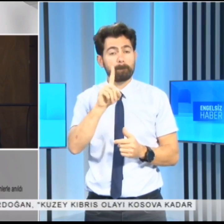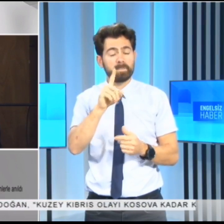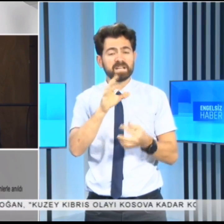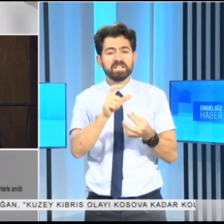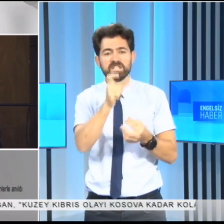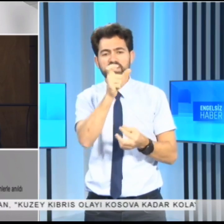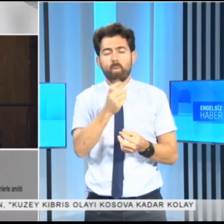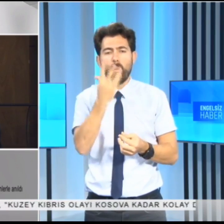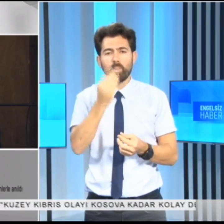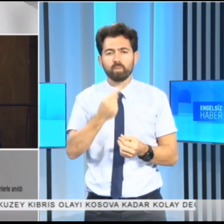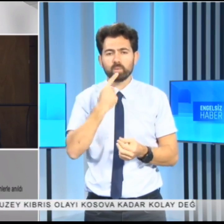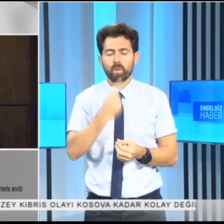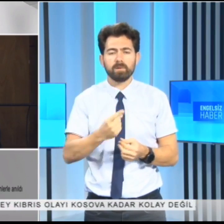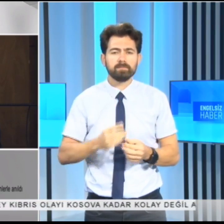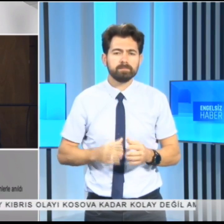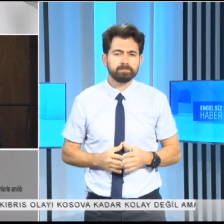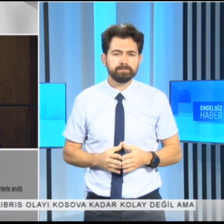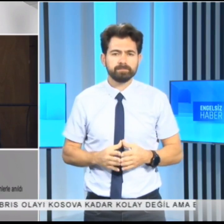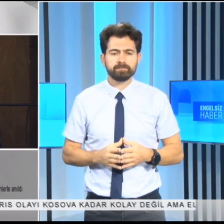vurgudandı